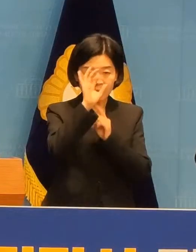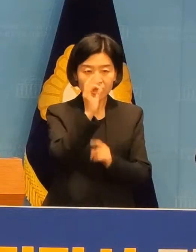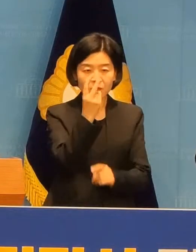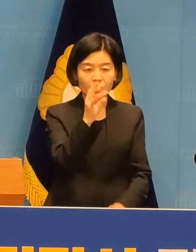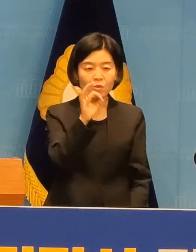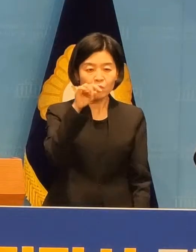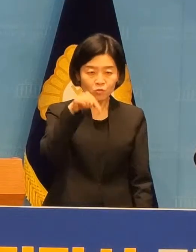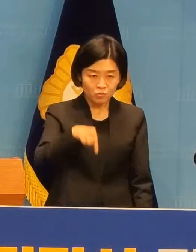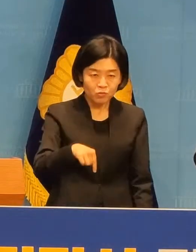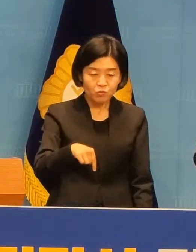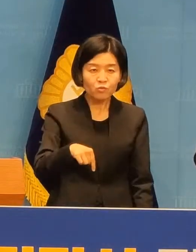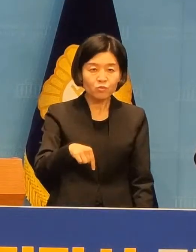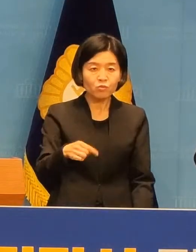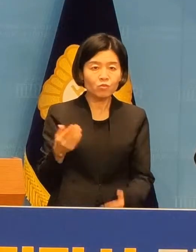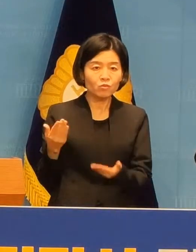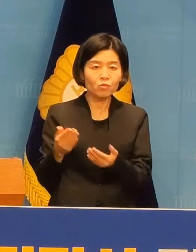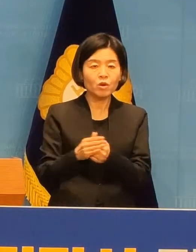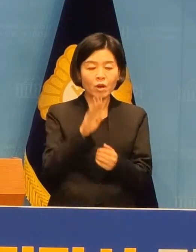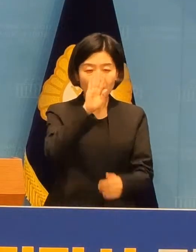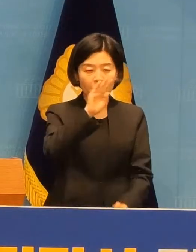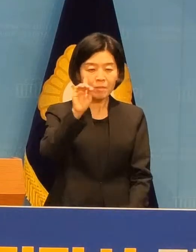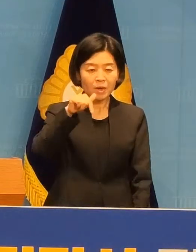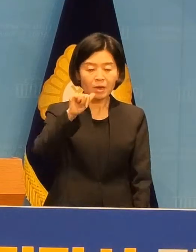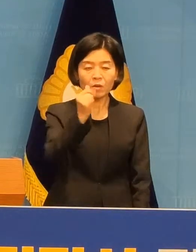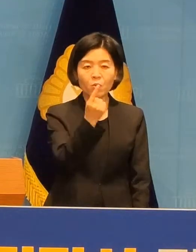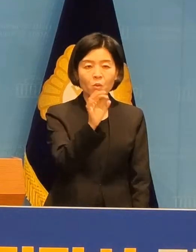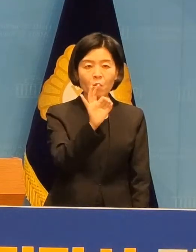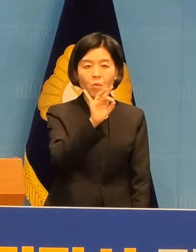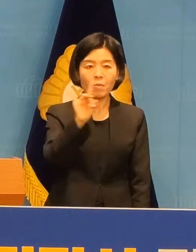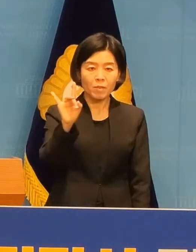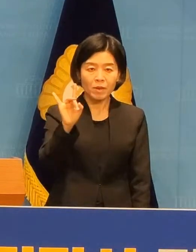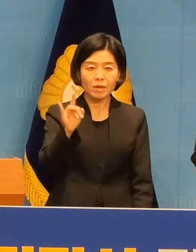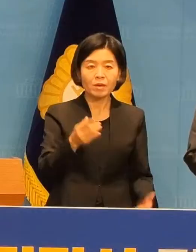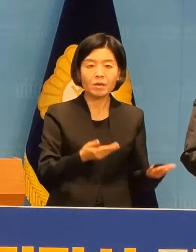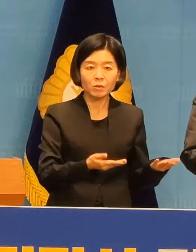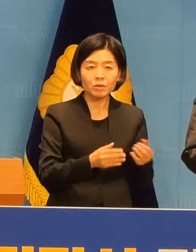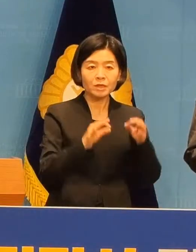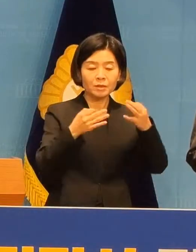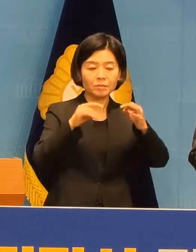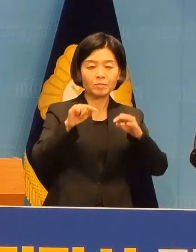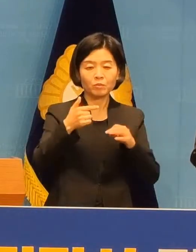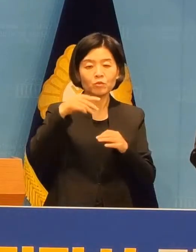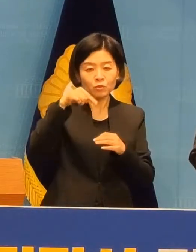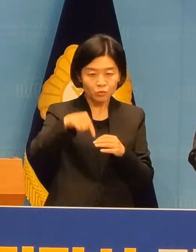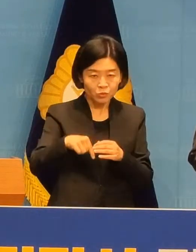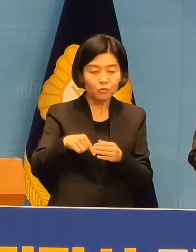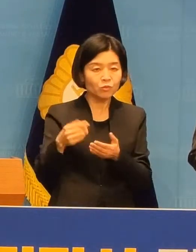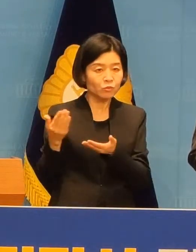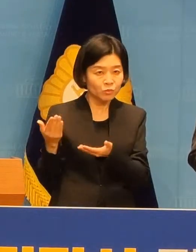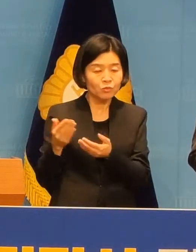오셨습니다. 우리 박홍배 의원님 오셨습니다. 네, 김문수 의원님 오셨습니다.